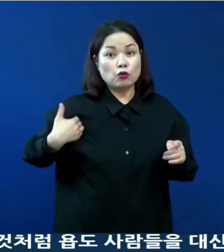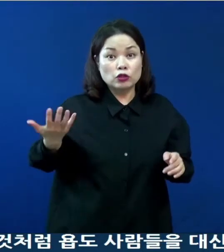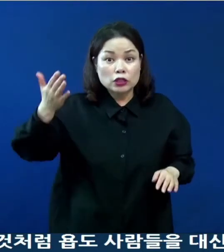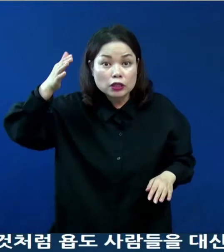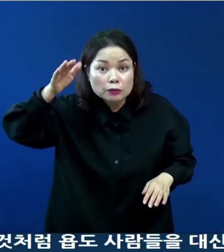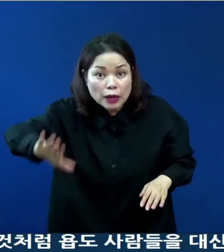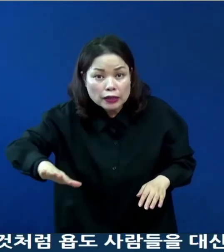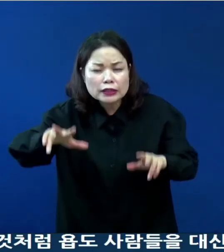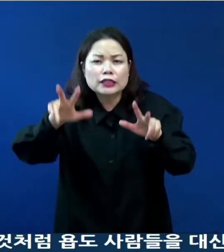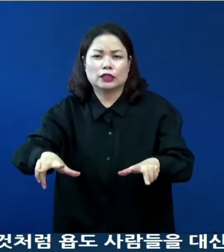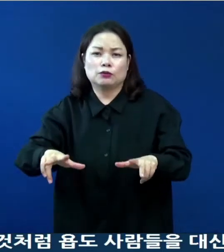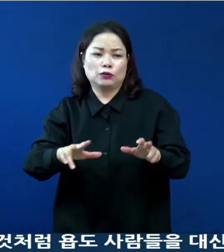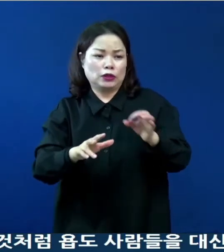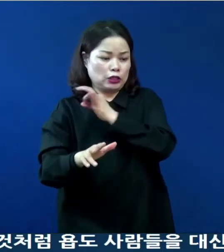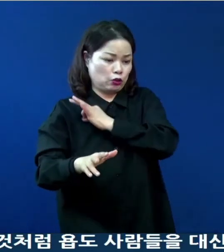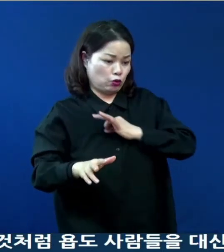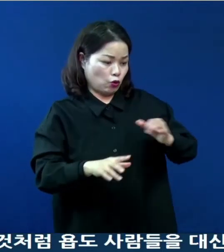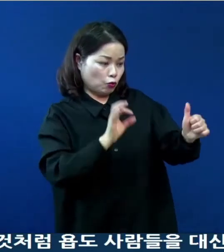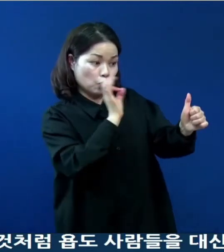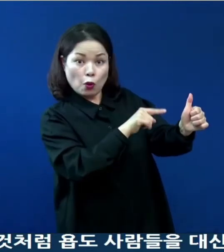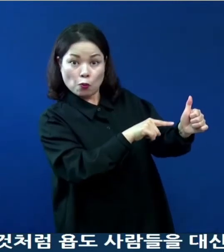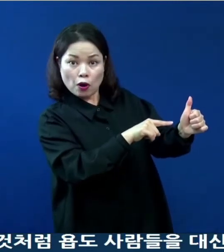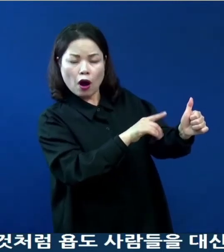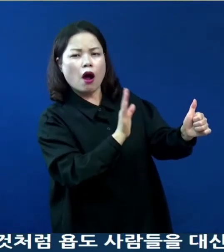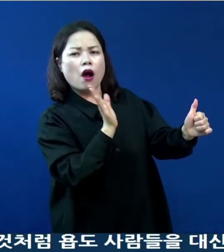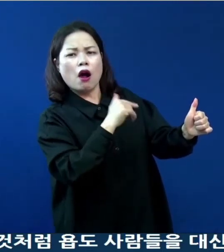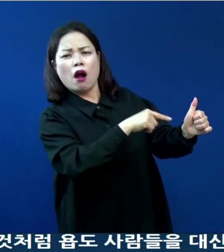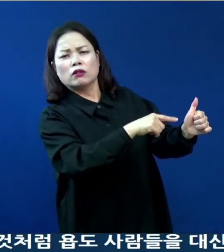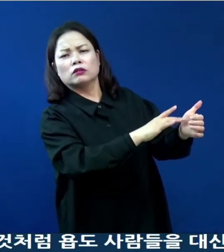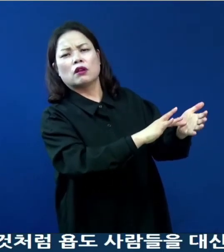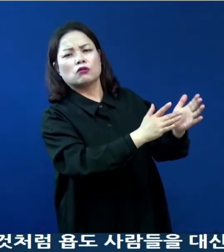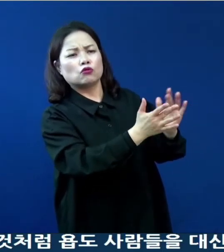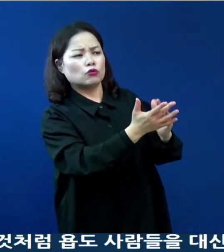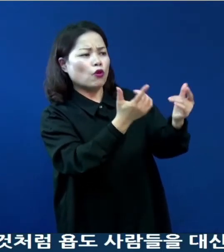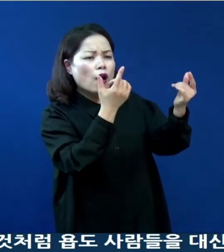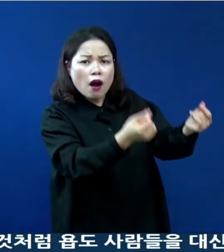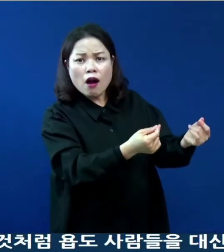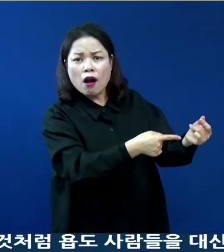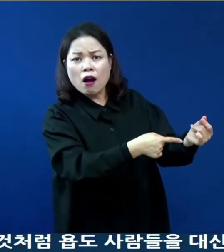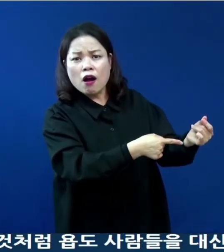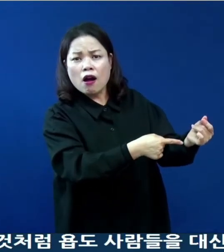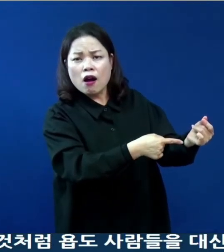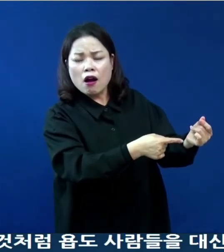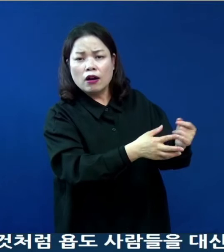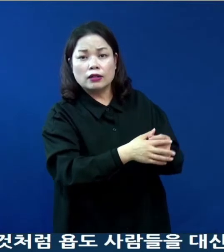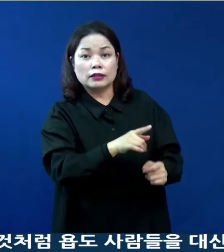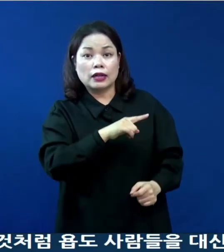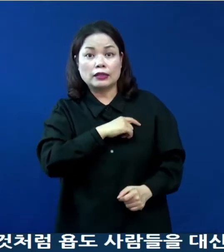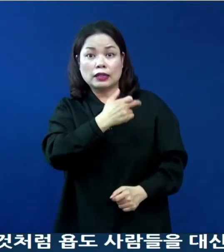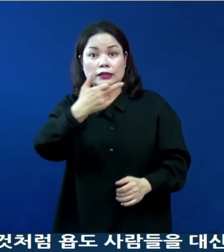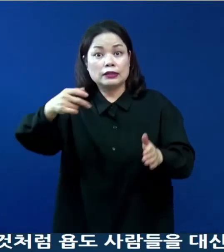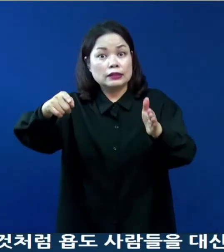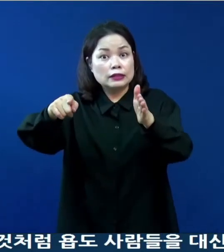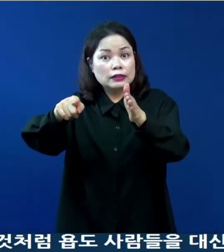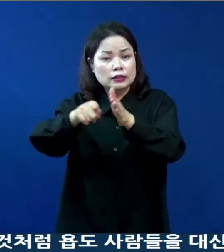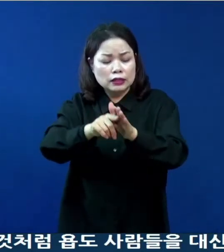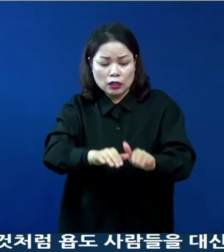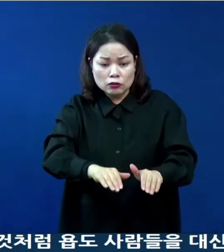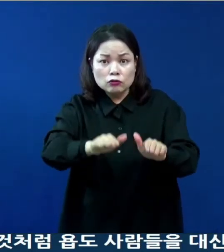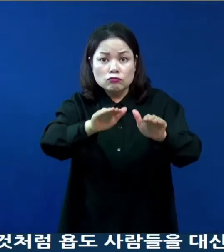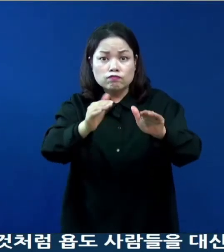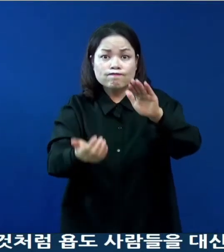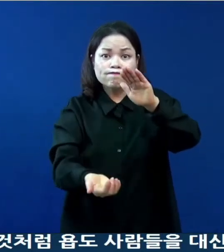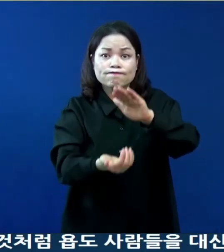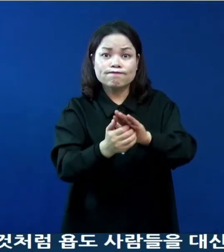지금 우리는 욥을 보면 당연히 예수님이 보이지요. 여러분, 가장 큰 신앙적인 성숙이